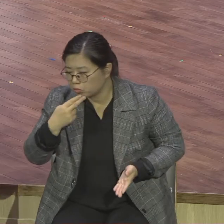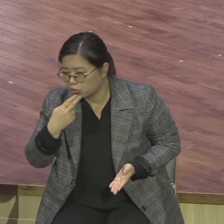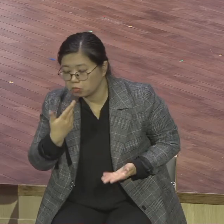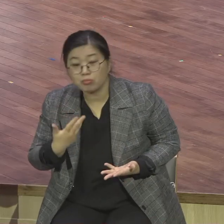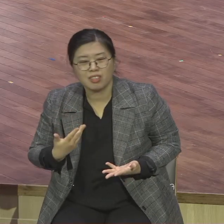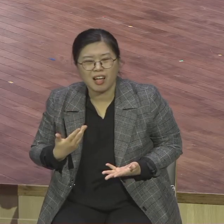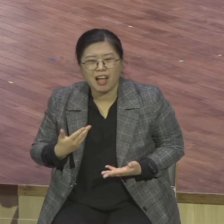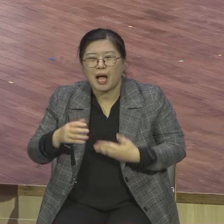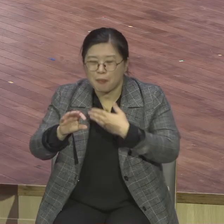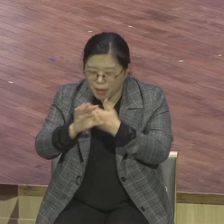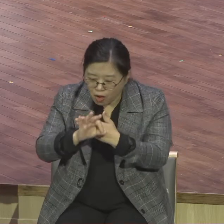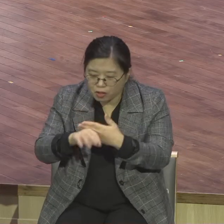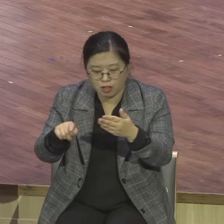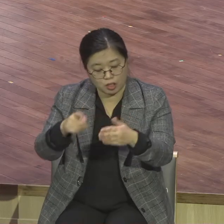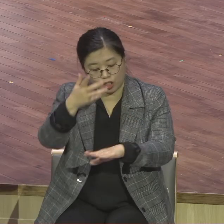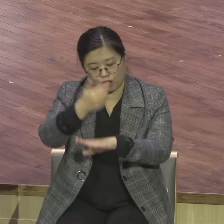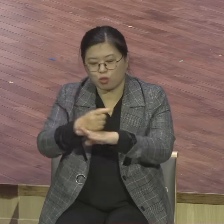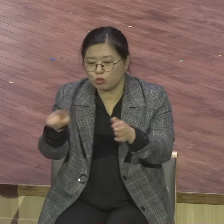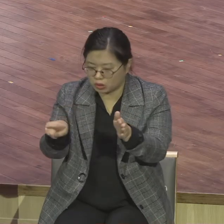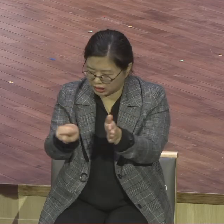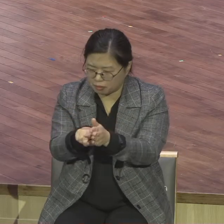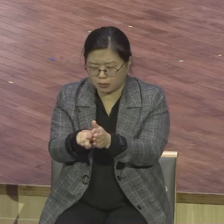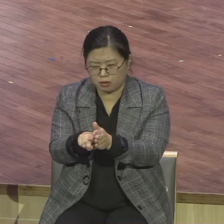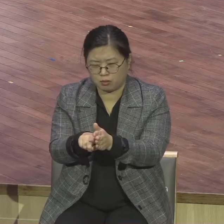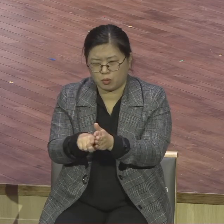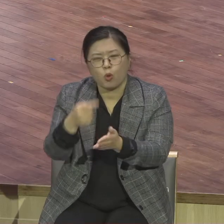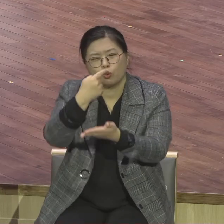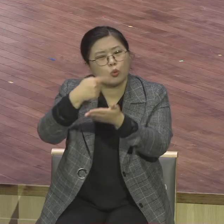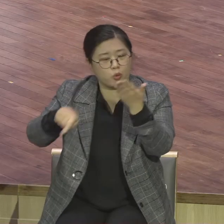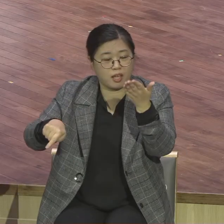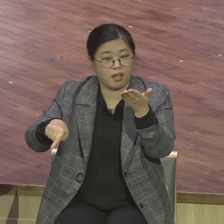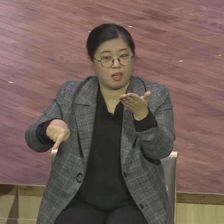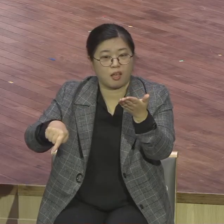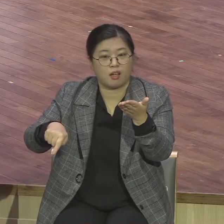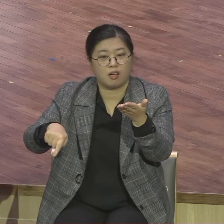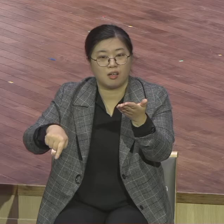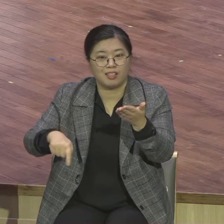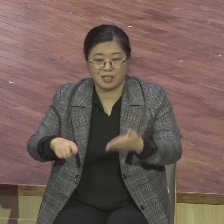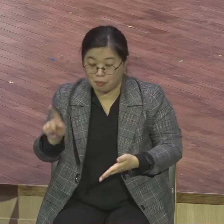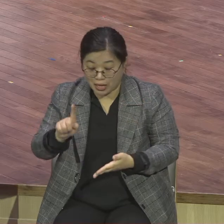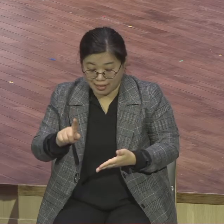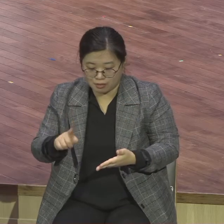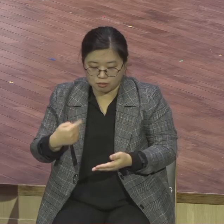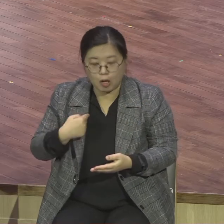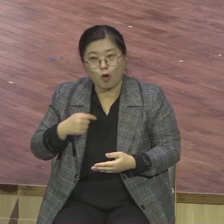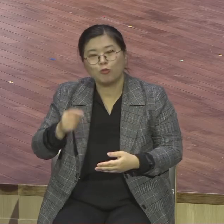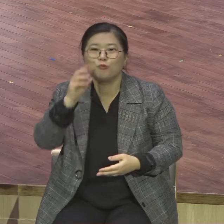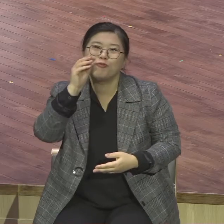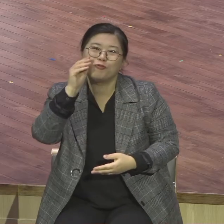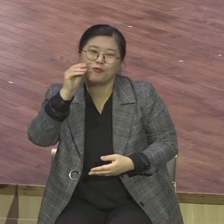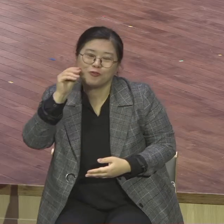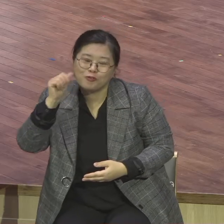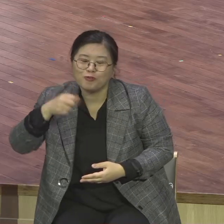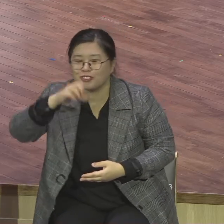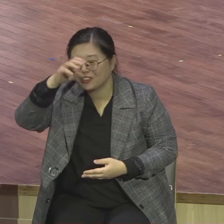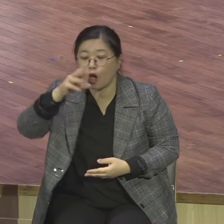또 나가. 하나님 시험을 준데 그걸 인간적인 방법으로 해결하고 다 치우고 다 지나가.